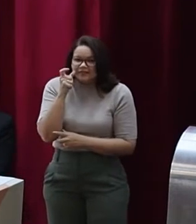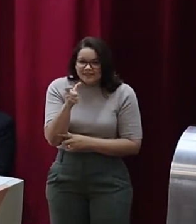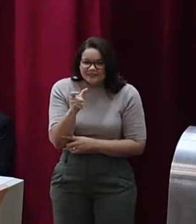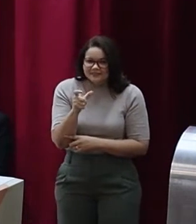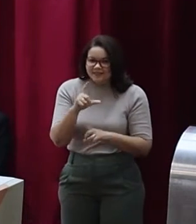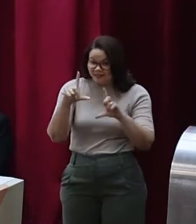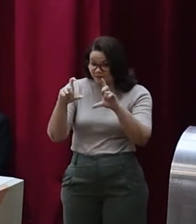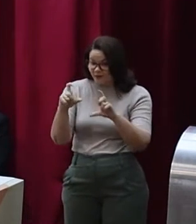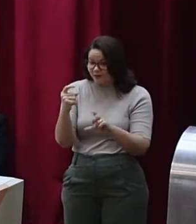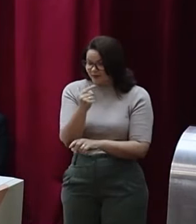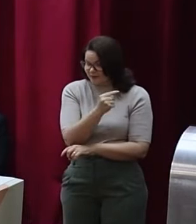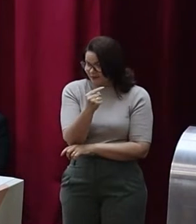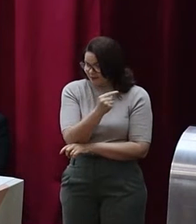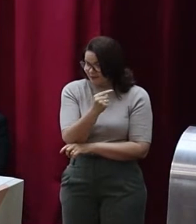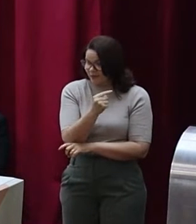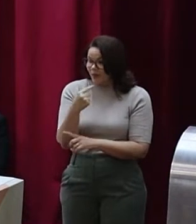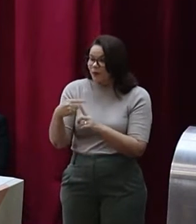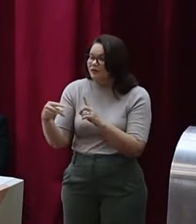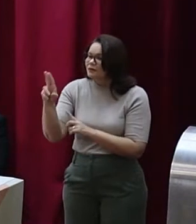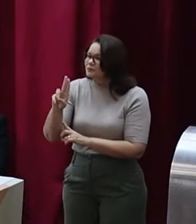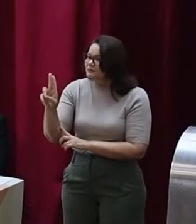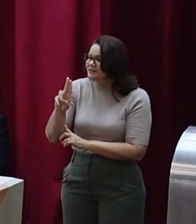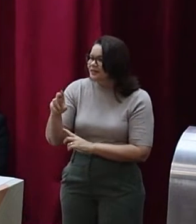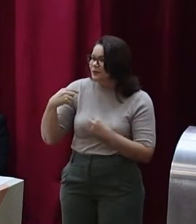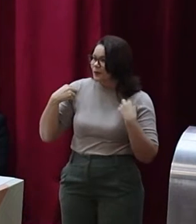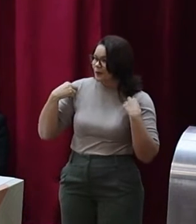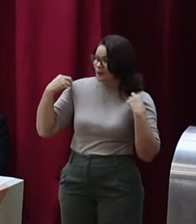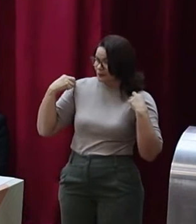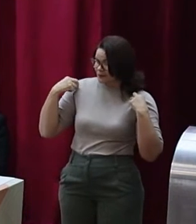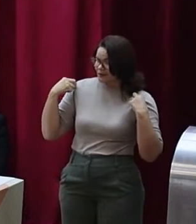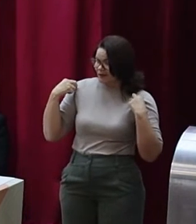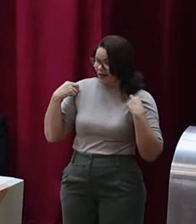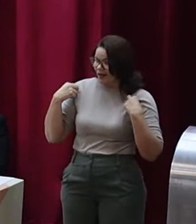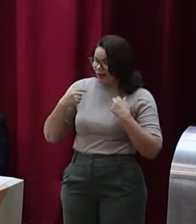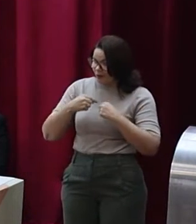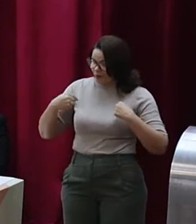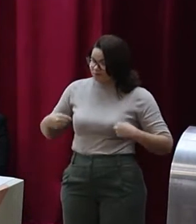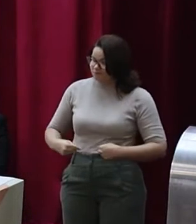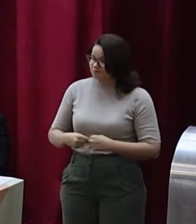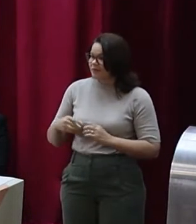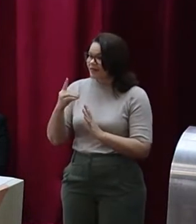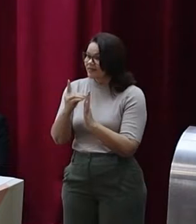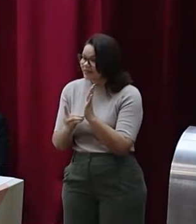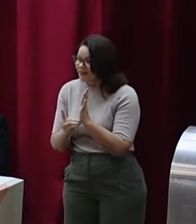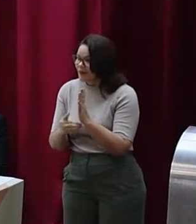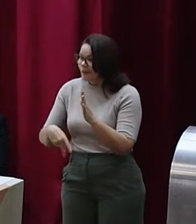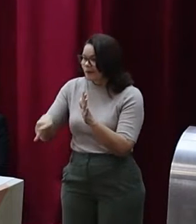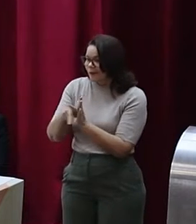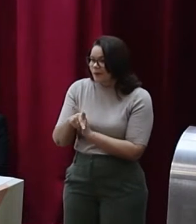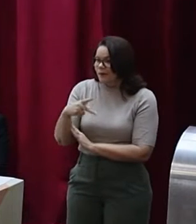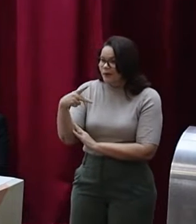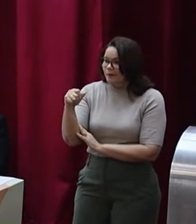foto, porque eles estão utilizando camisetas, né, com a definição de dicionário de papo reto, vocês veem a definição aí do lado